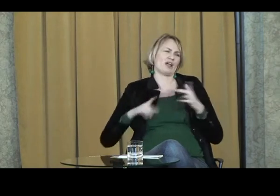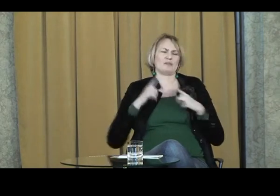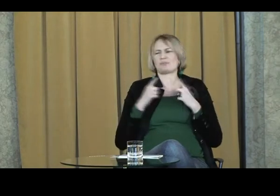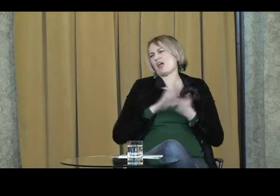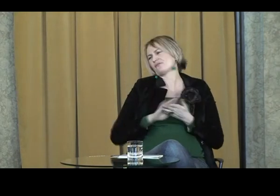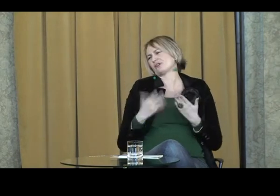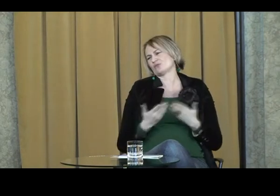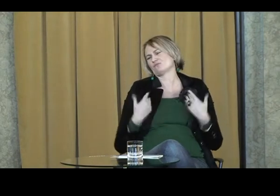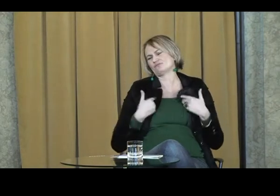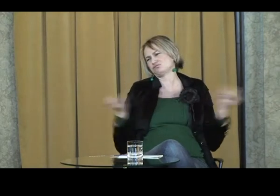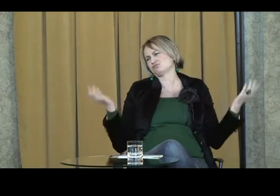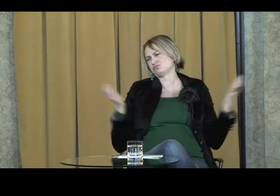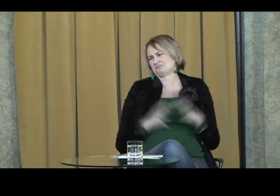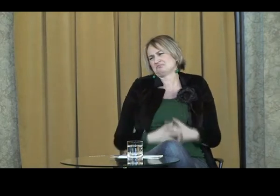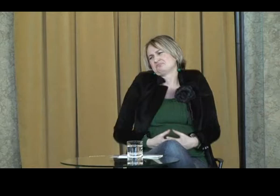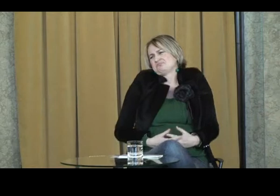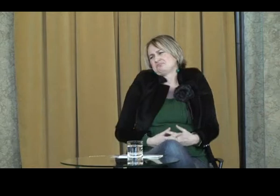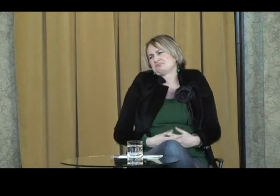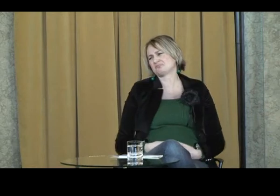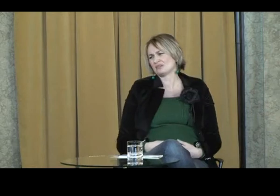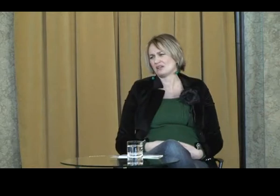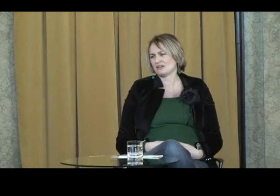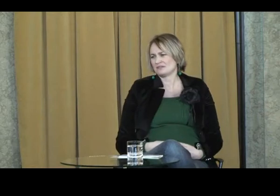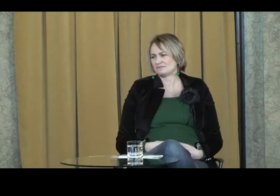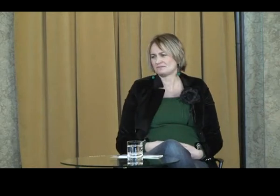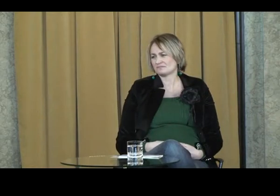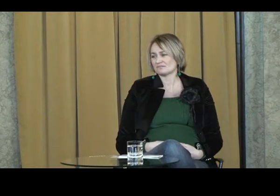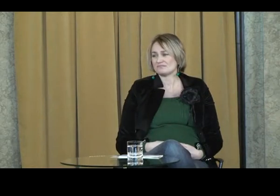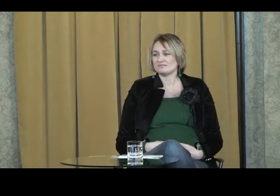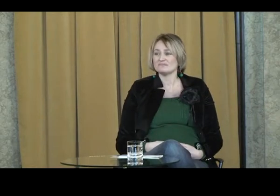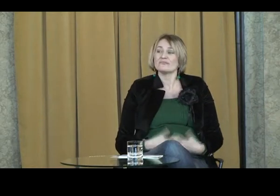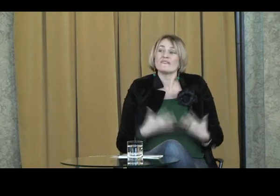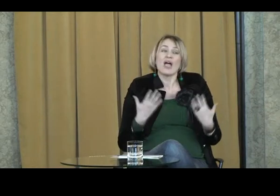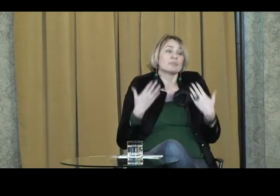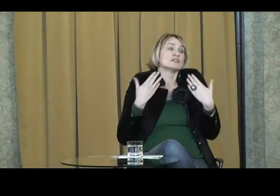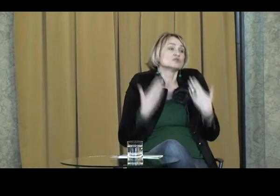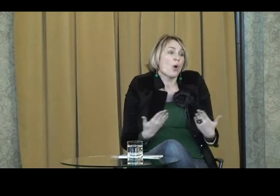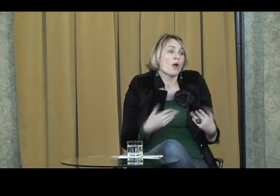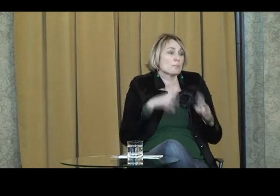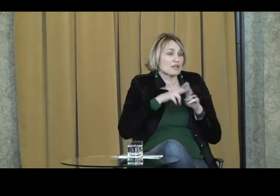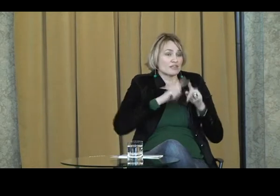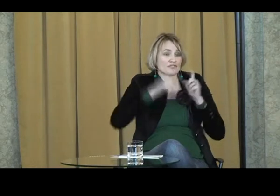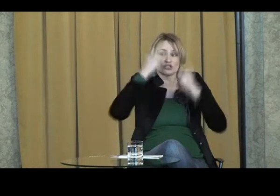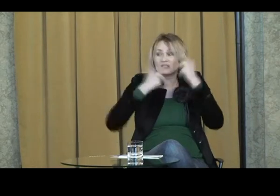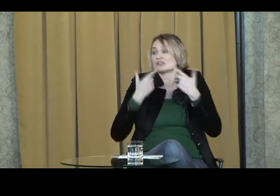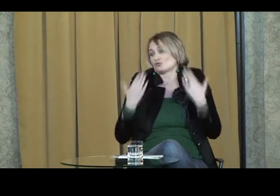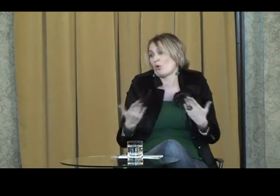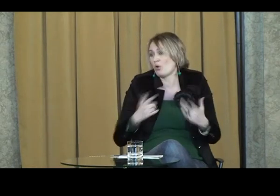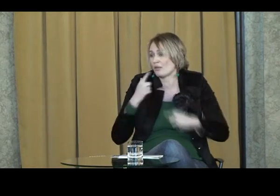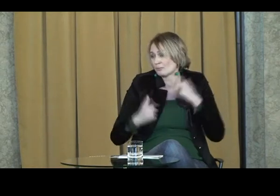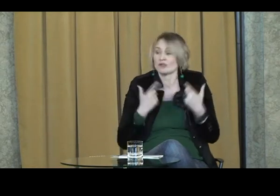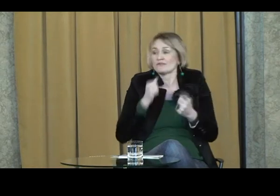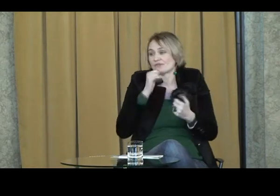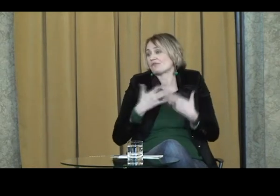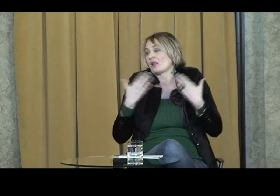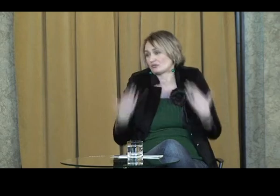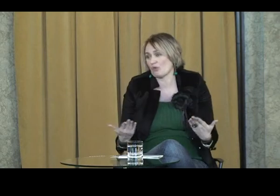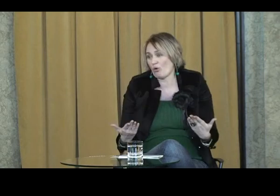Manche Menschen wünschen sich das Leben global einfach zu gestalten, natürlich. Aber so ist es einfach. Behinderung hat verschiedene